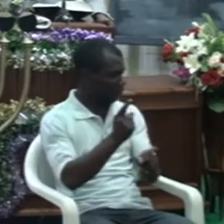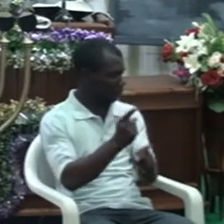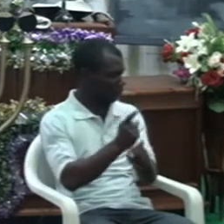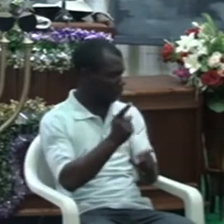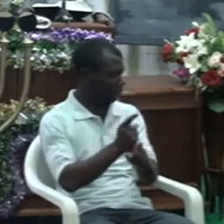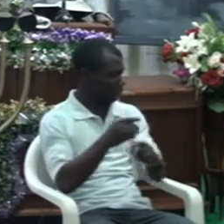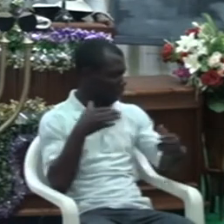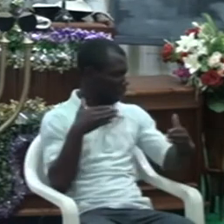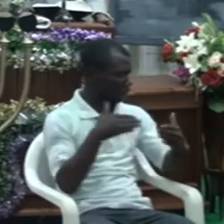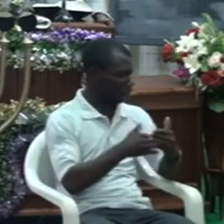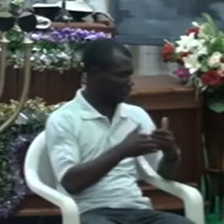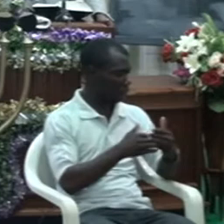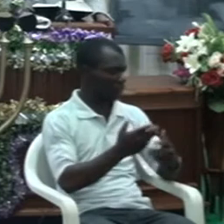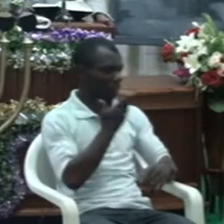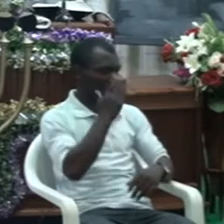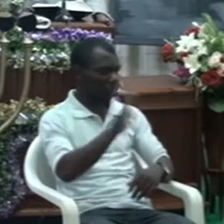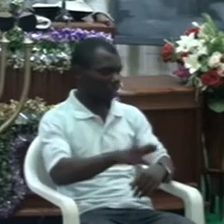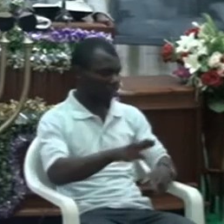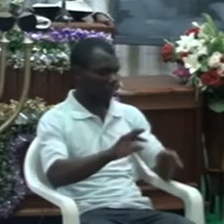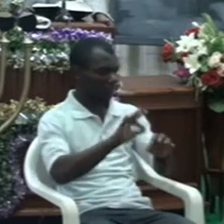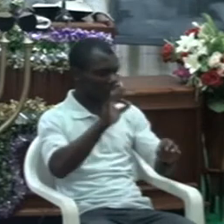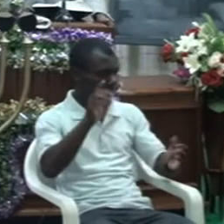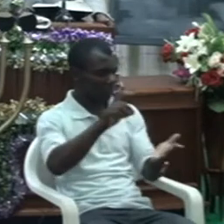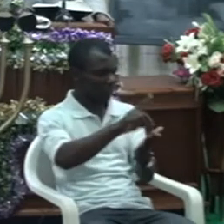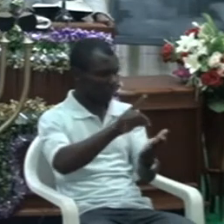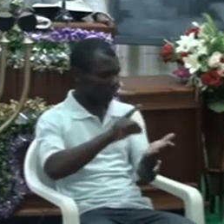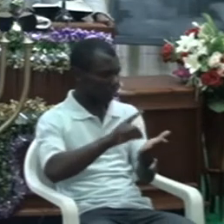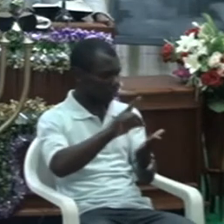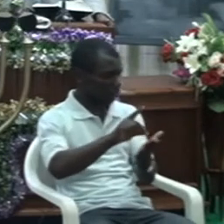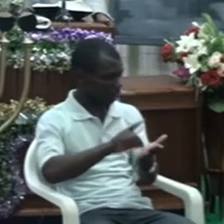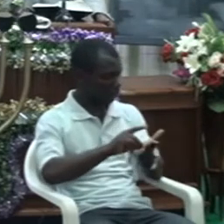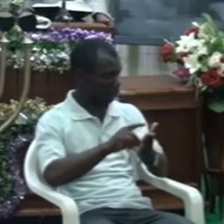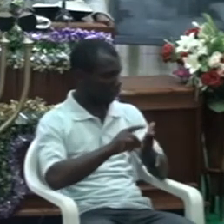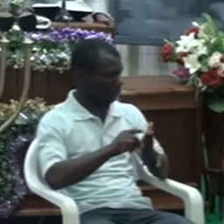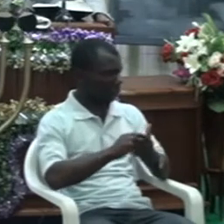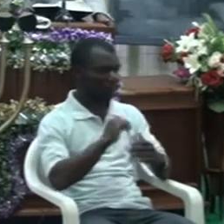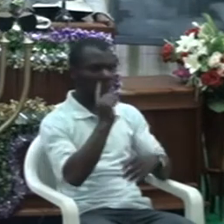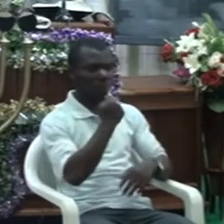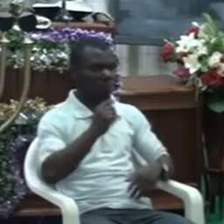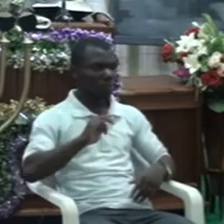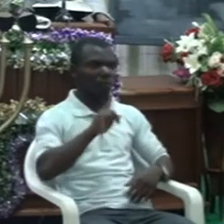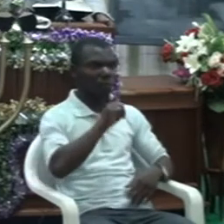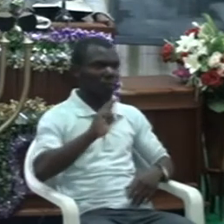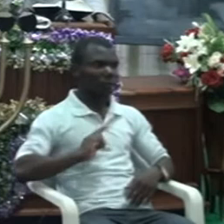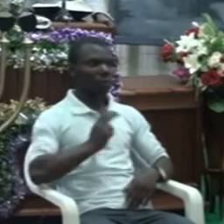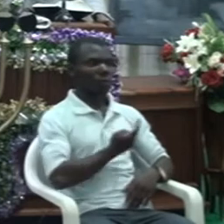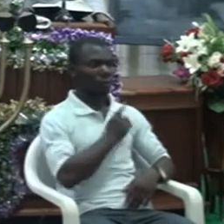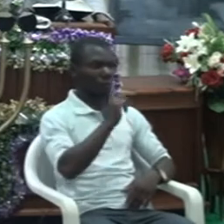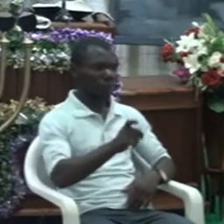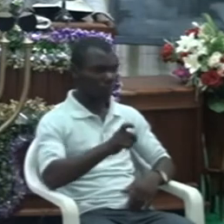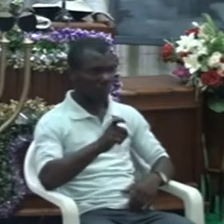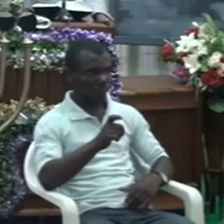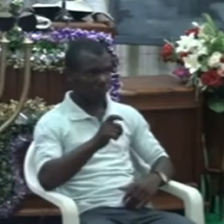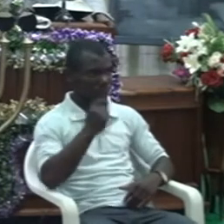fausse doctrine. Si tout kuanani. Qui sommes-nous? Dieu,